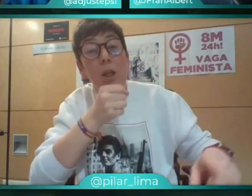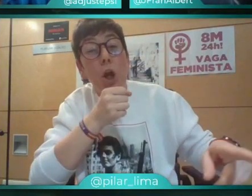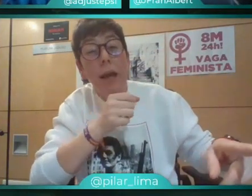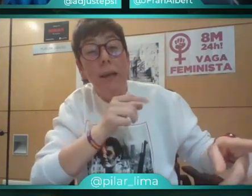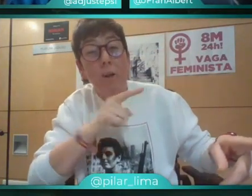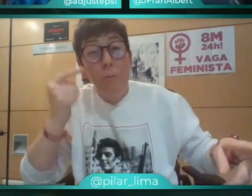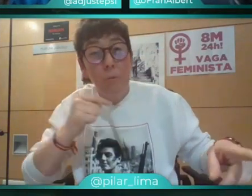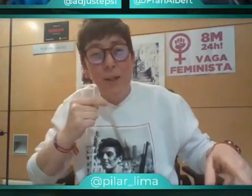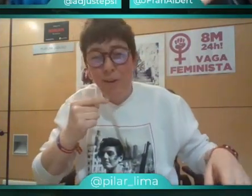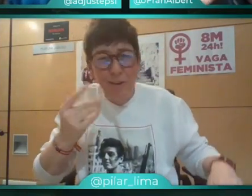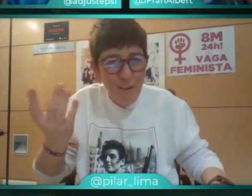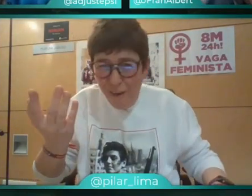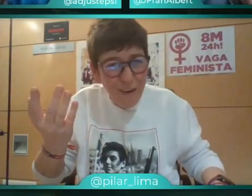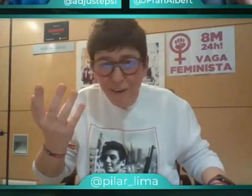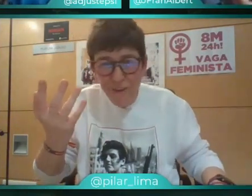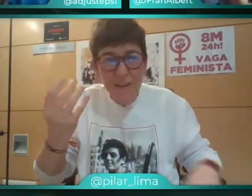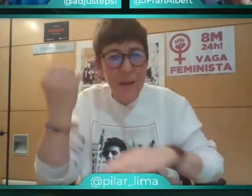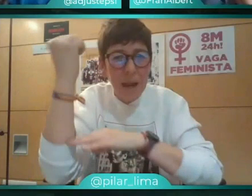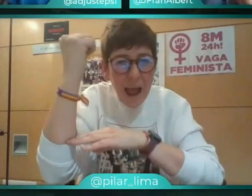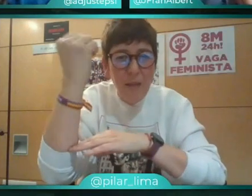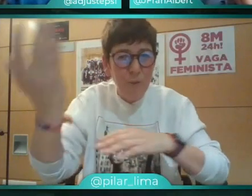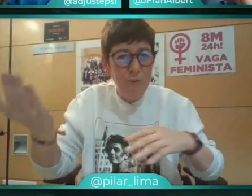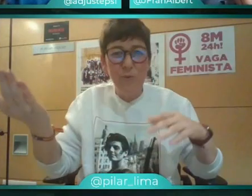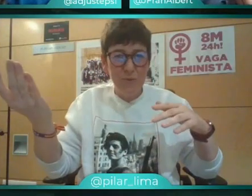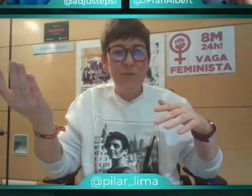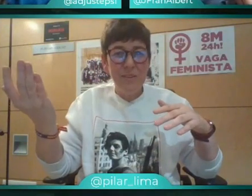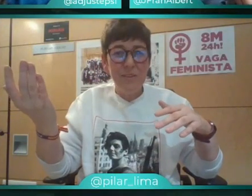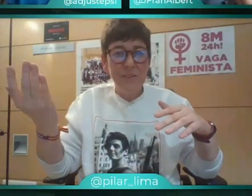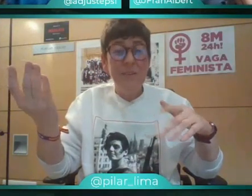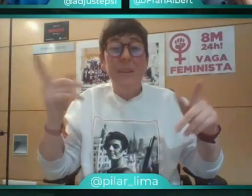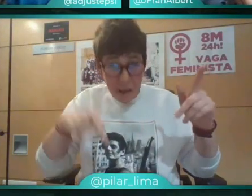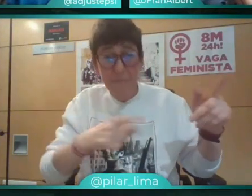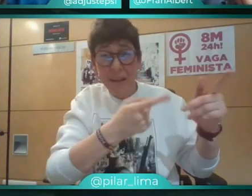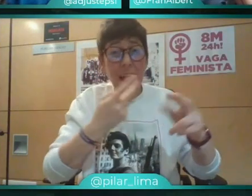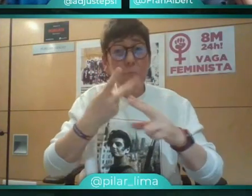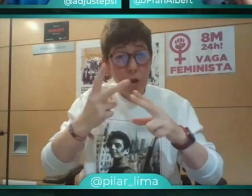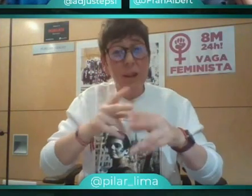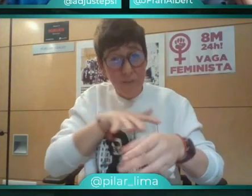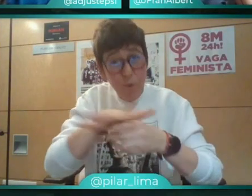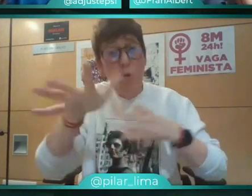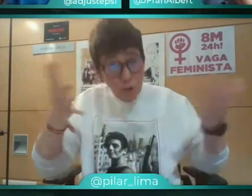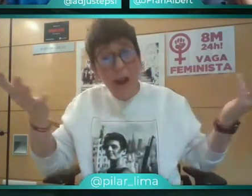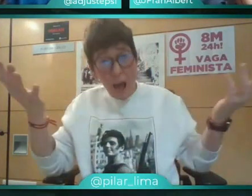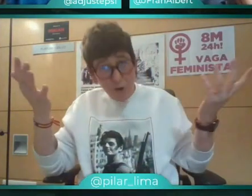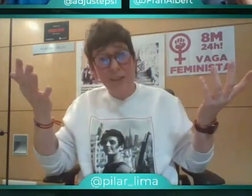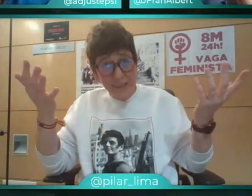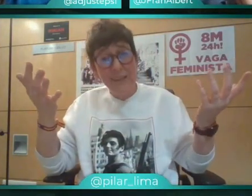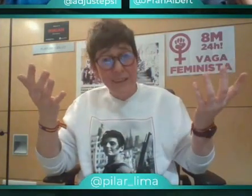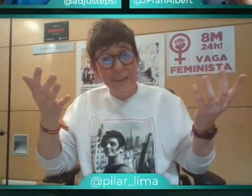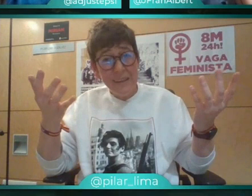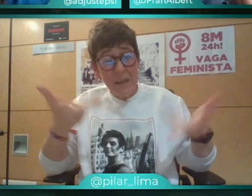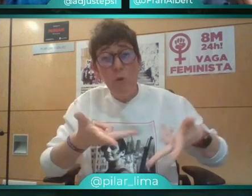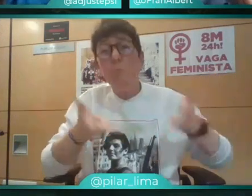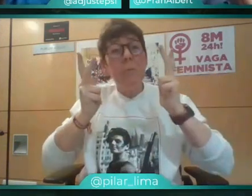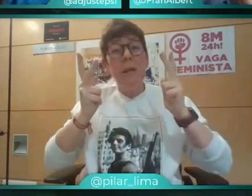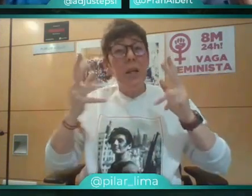hermano estáis gobernando con psoe y compromiso y eso no no no es es cosa del mercado y también las políticas